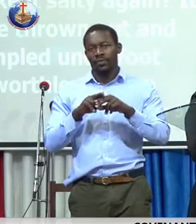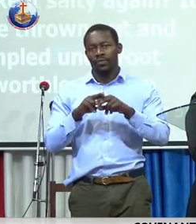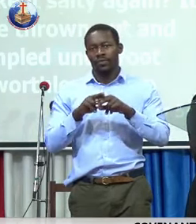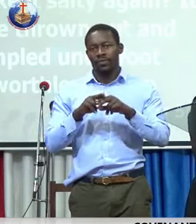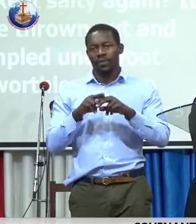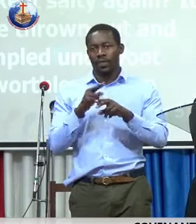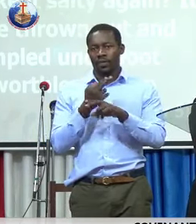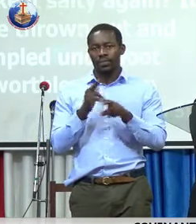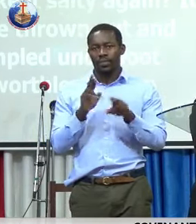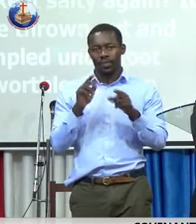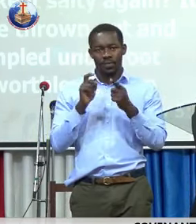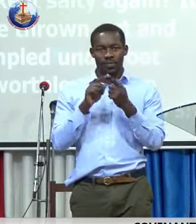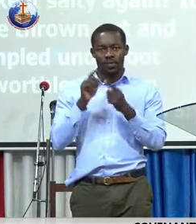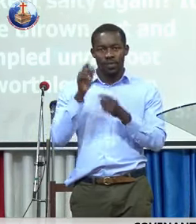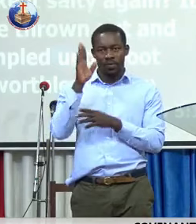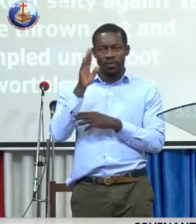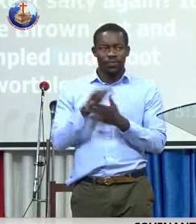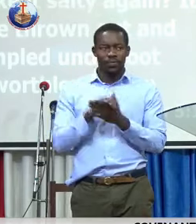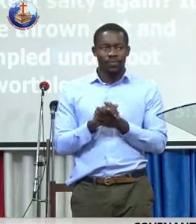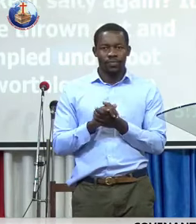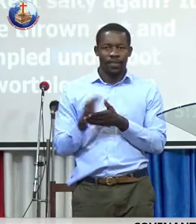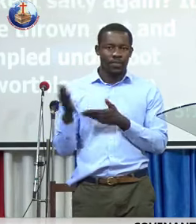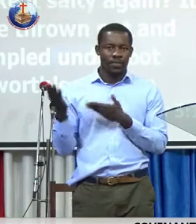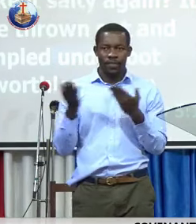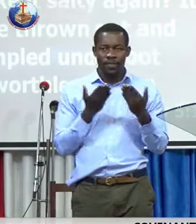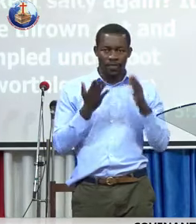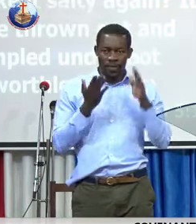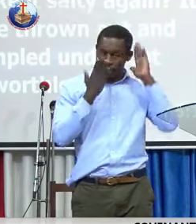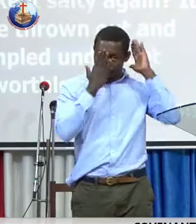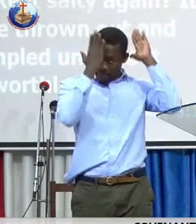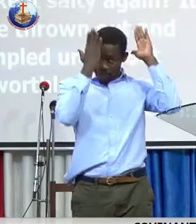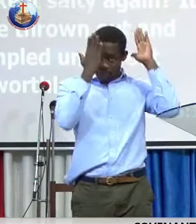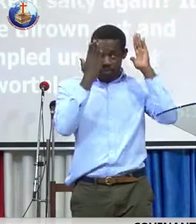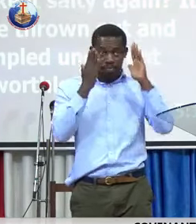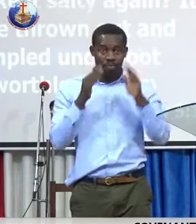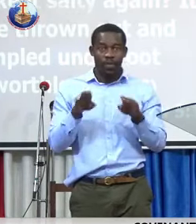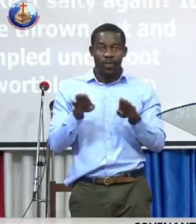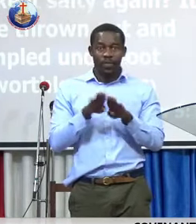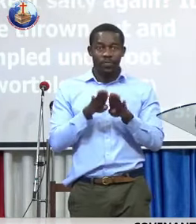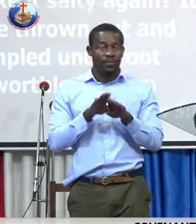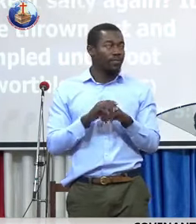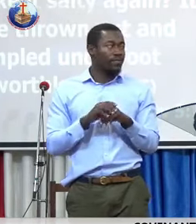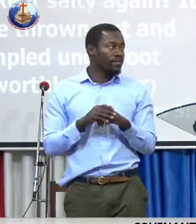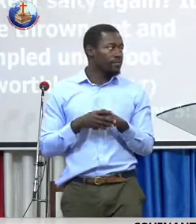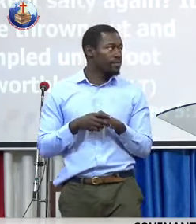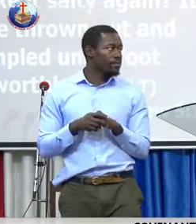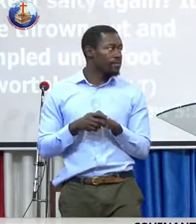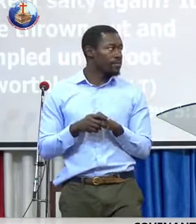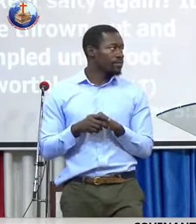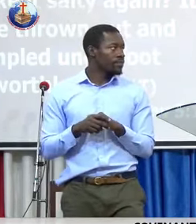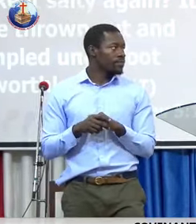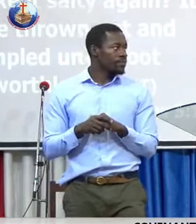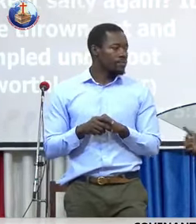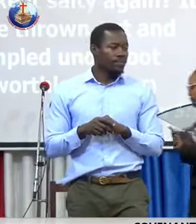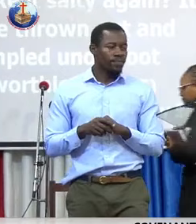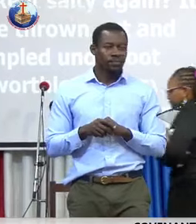za Mungu. I'd like to invite the bishop to close. Ningelipenda kumkaribisha askofu ili afunge.